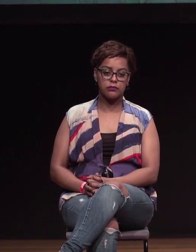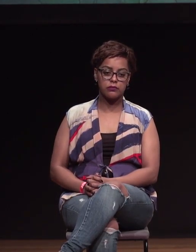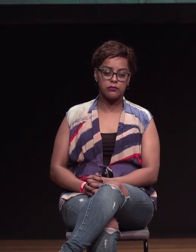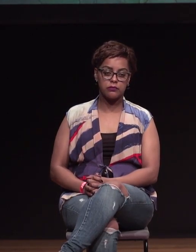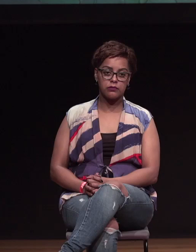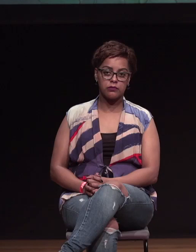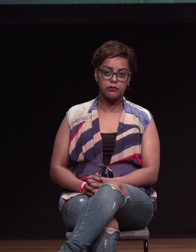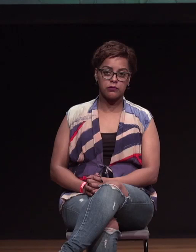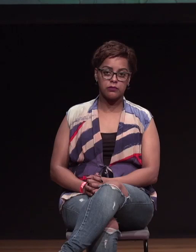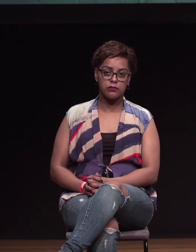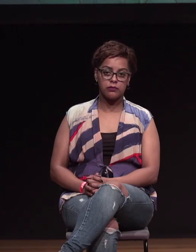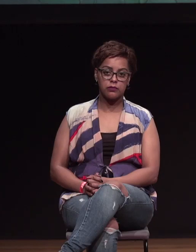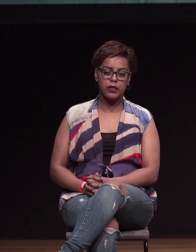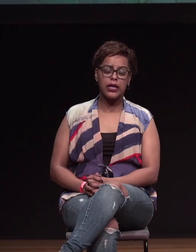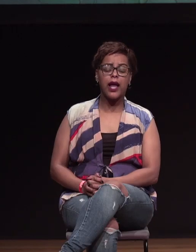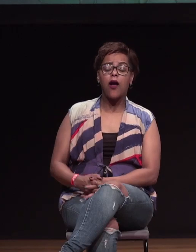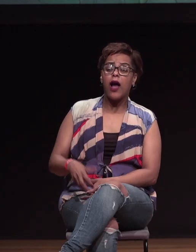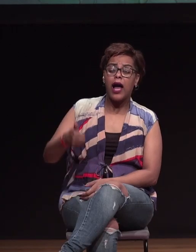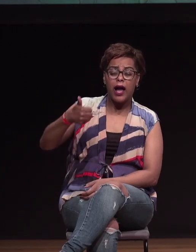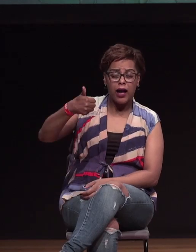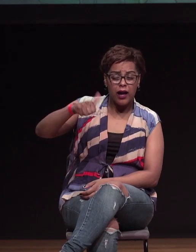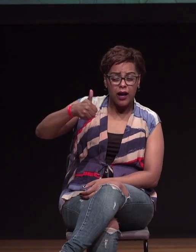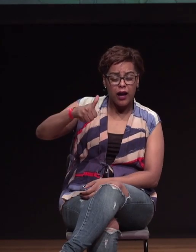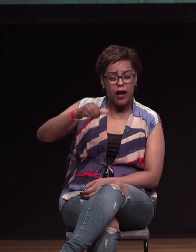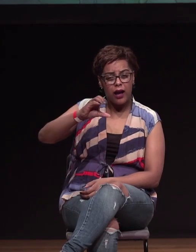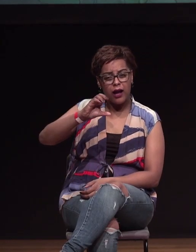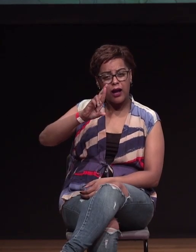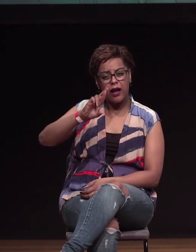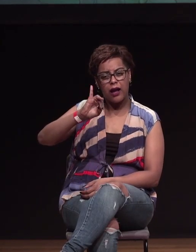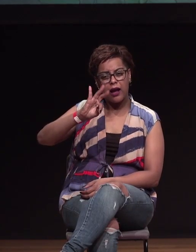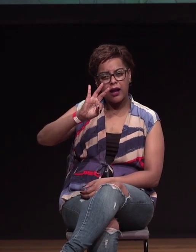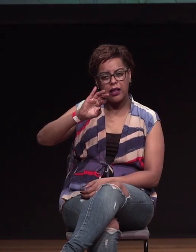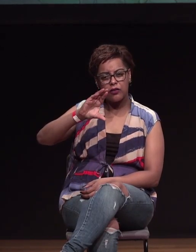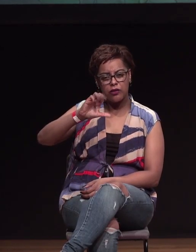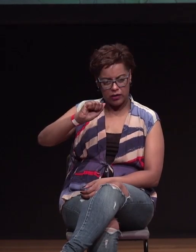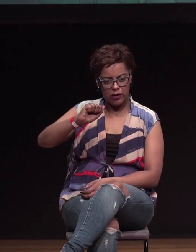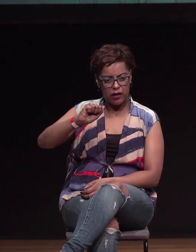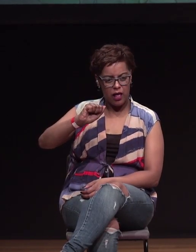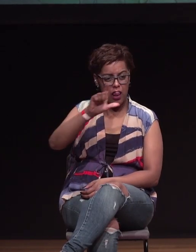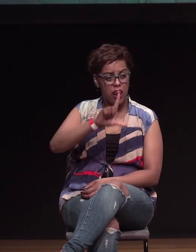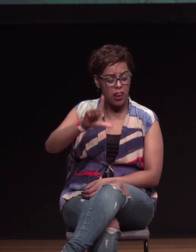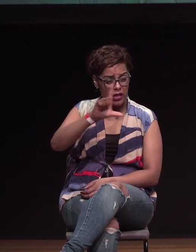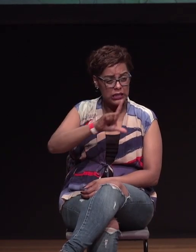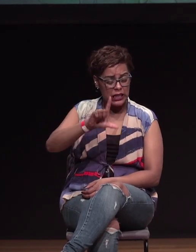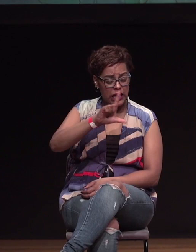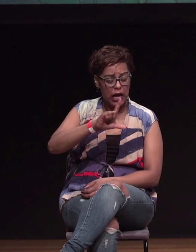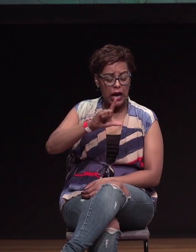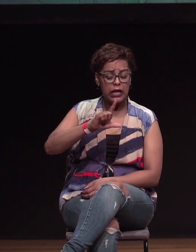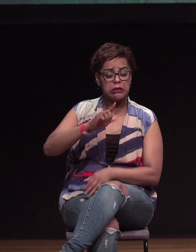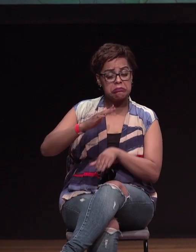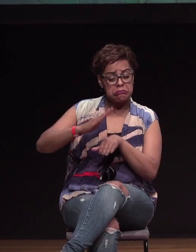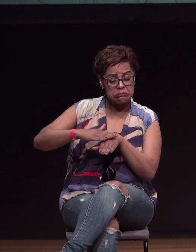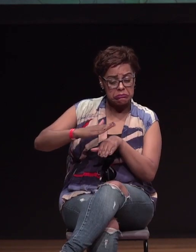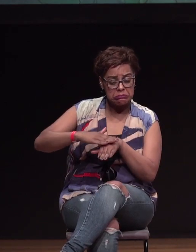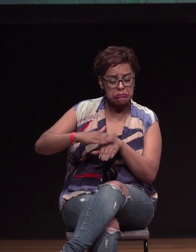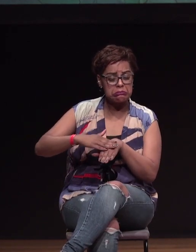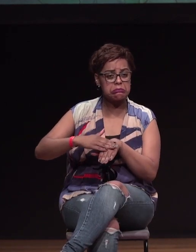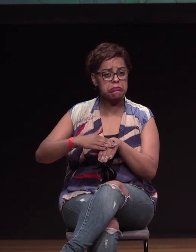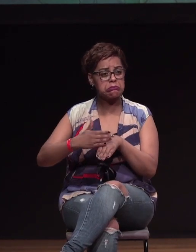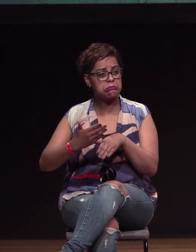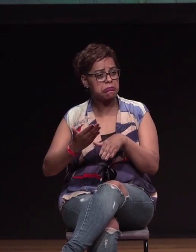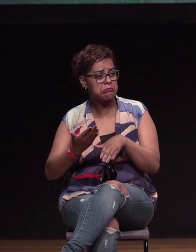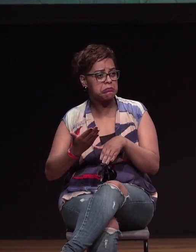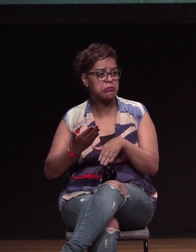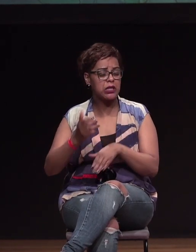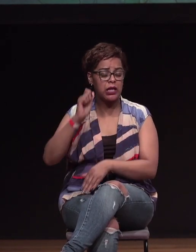a crítica literária e feita do lado de cá, né, por críticos e